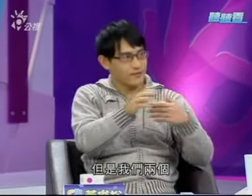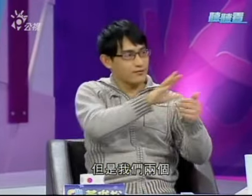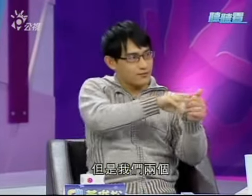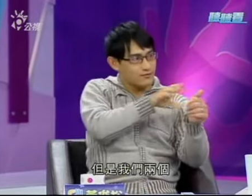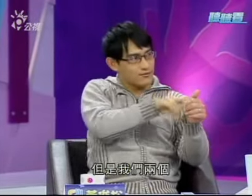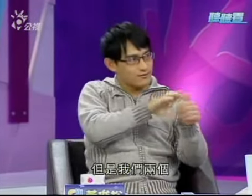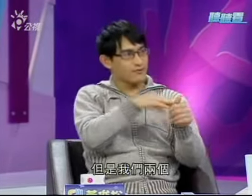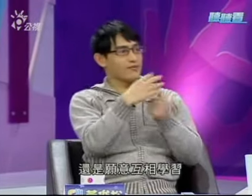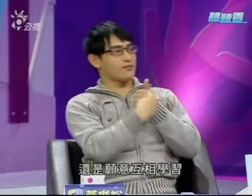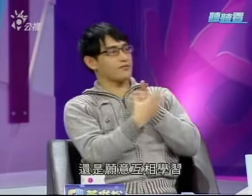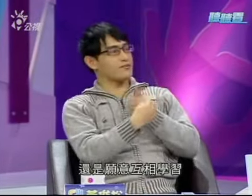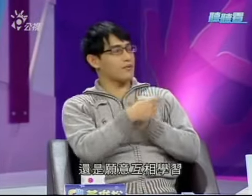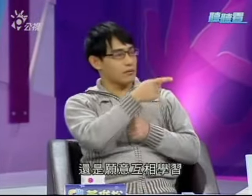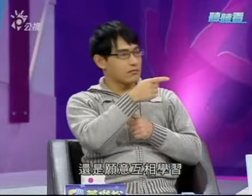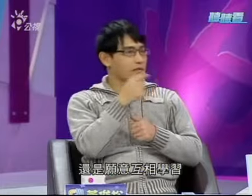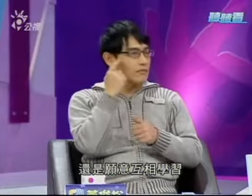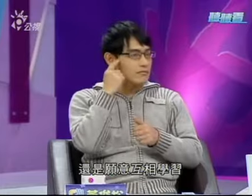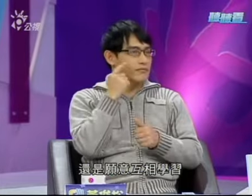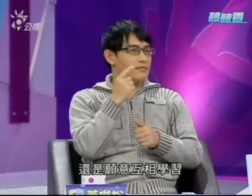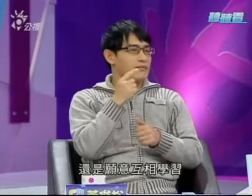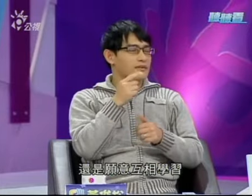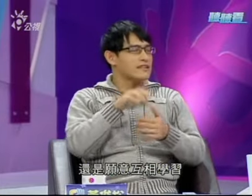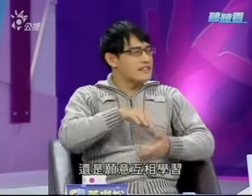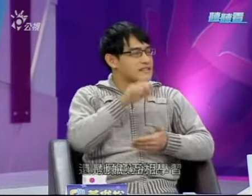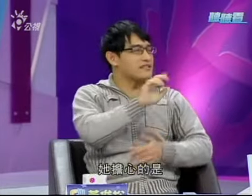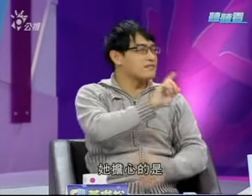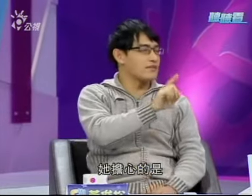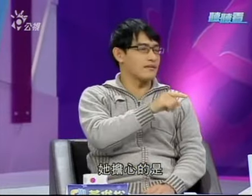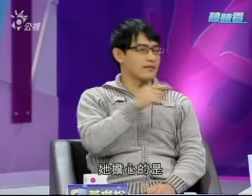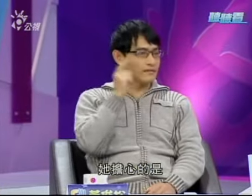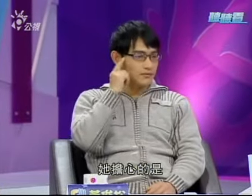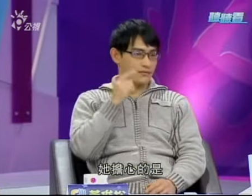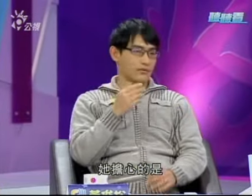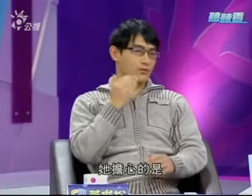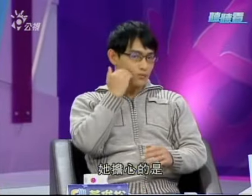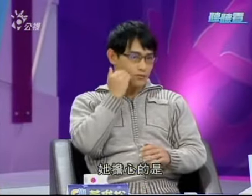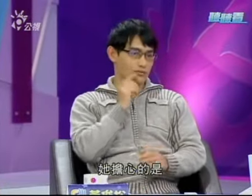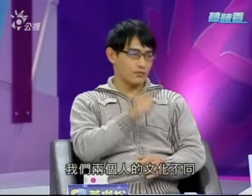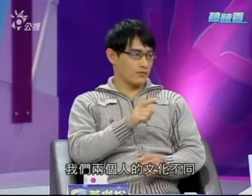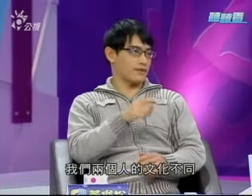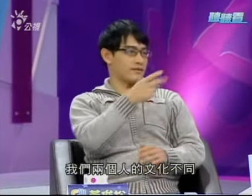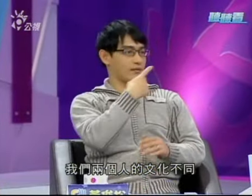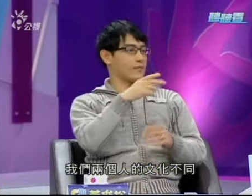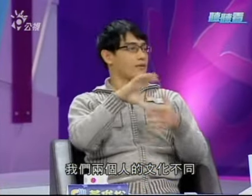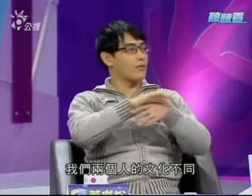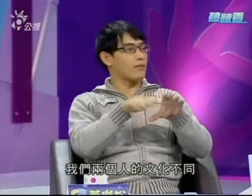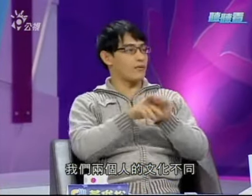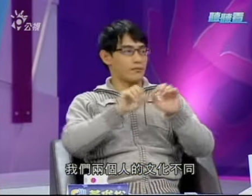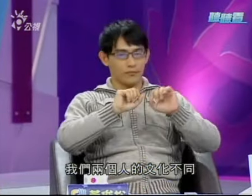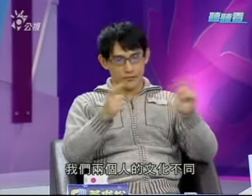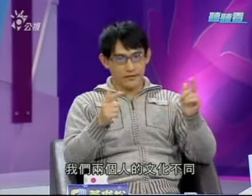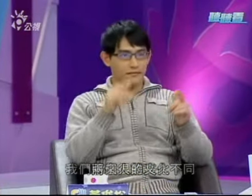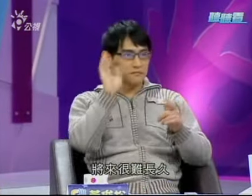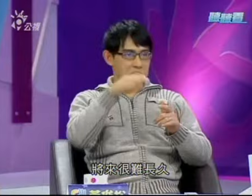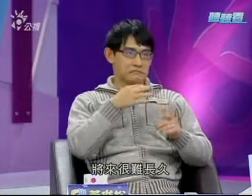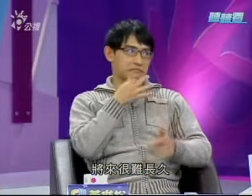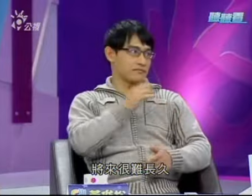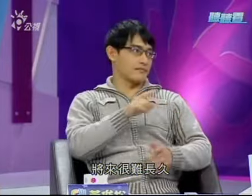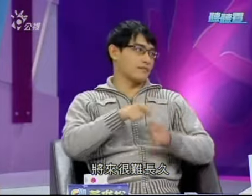我们两个还是愿意互相学习他担心的是我们两个人的文化不同将来很